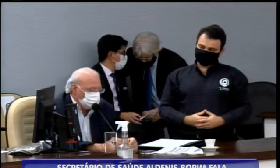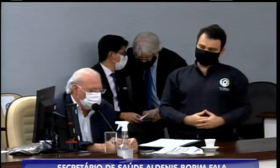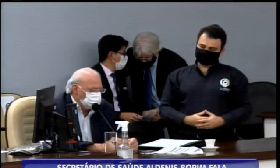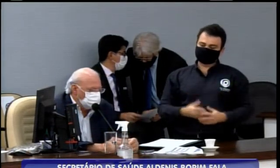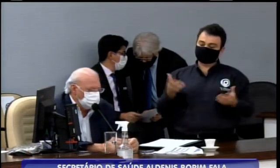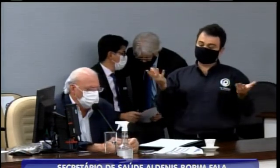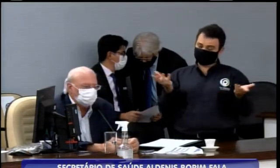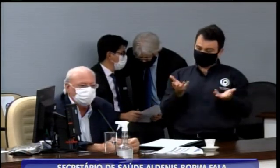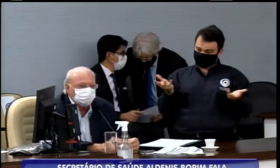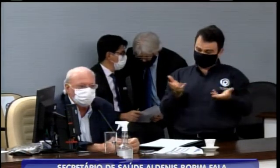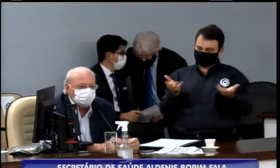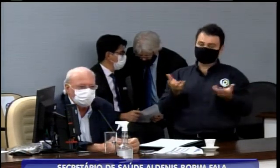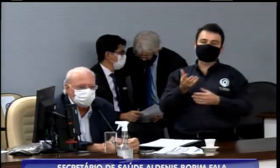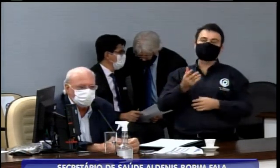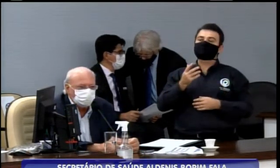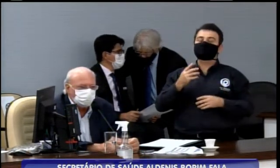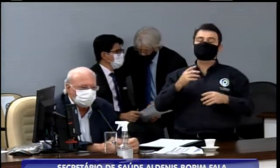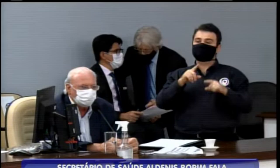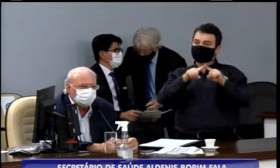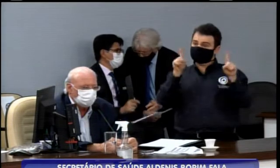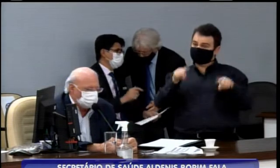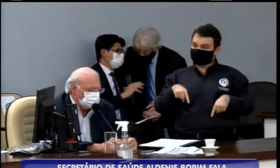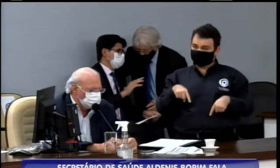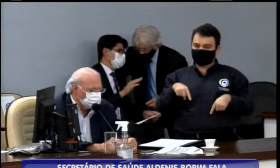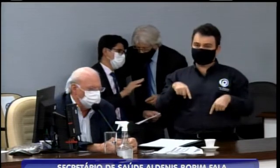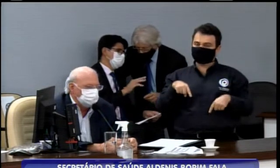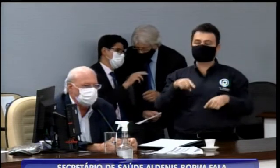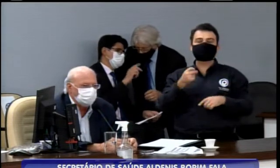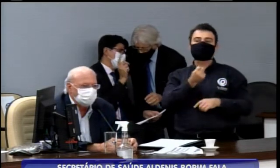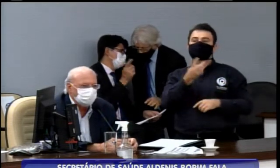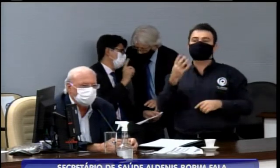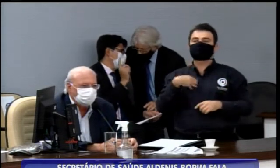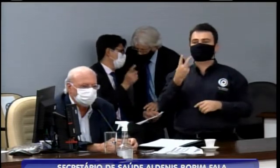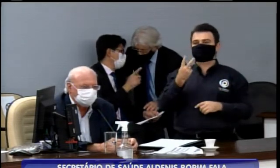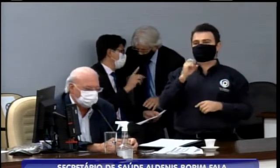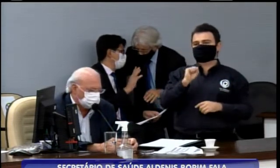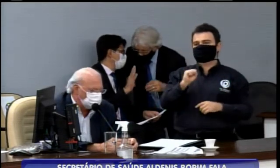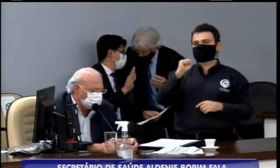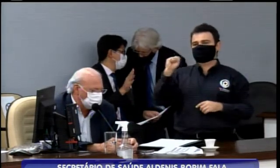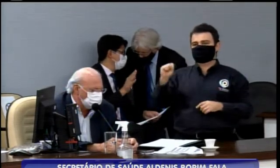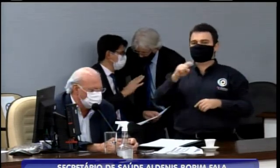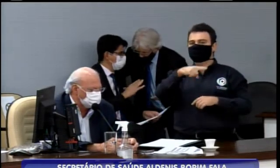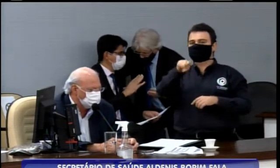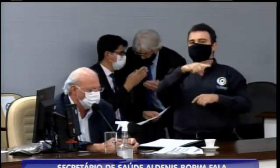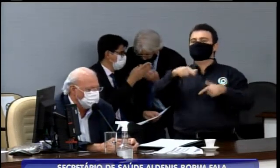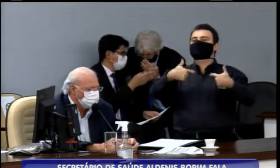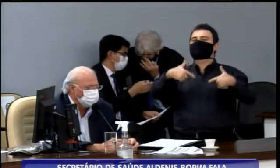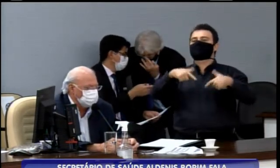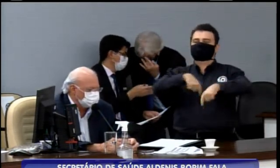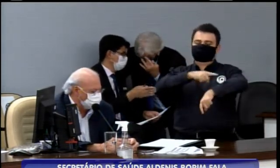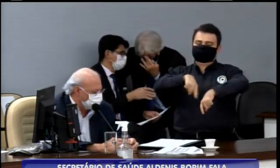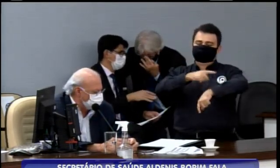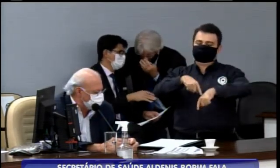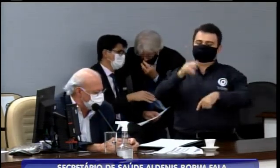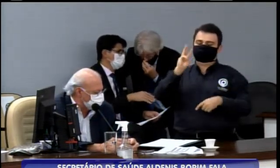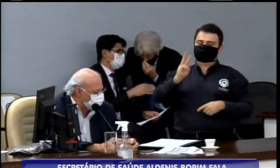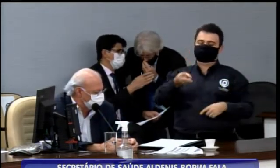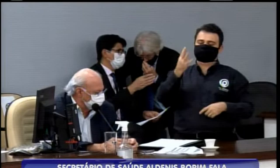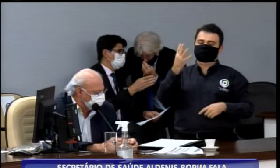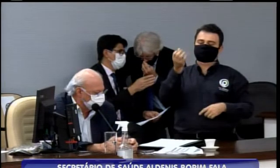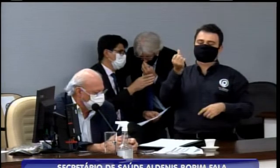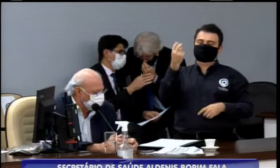os valores mínimos são 288 funcionários com 3.462 horas